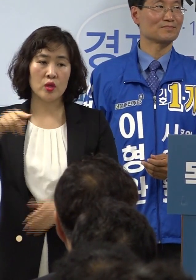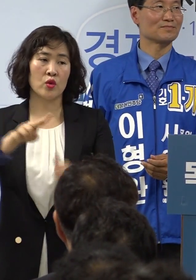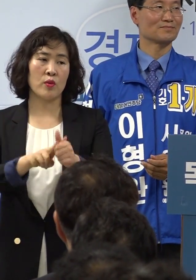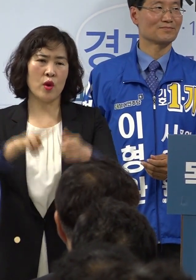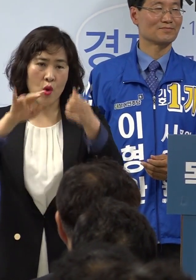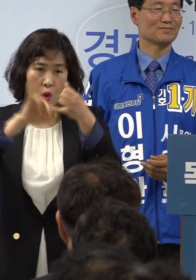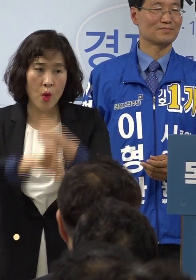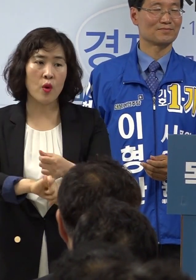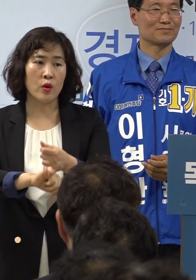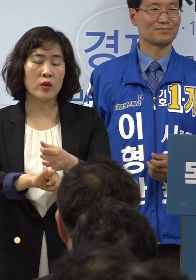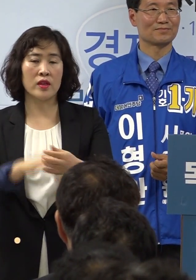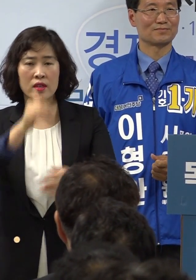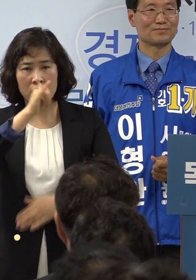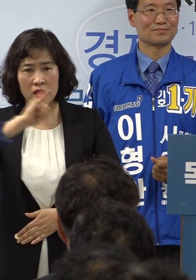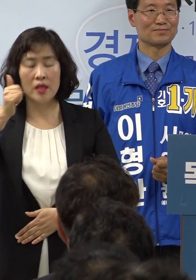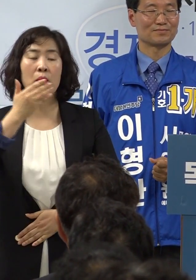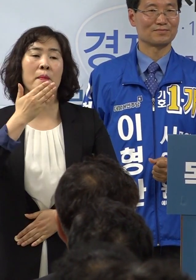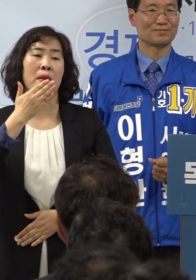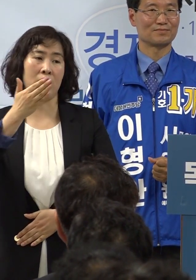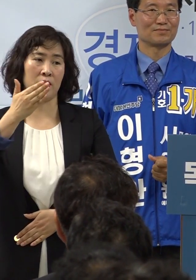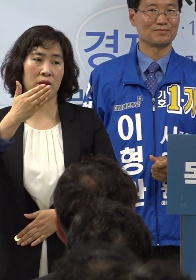반드시 승리하도록